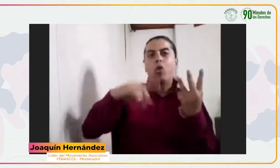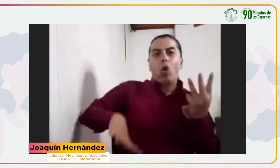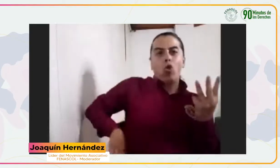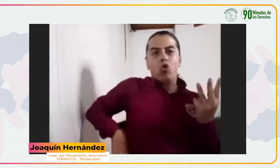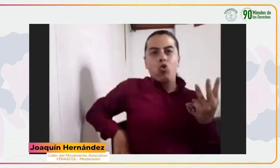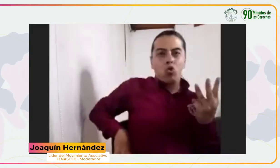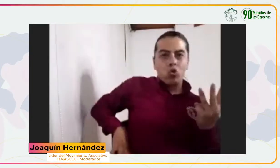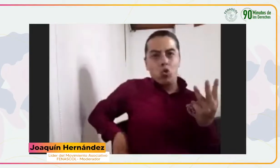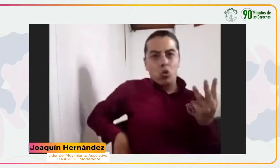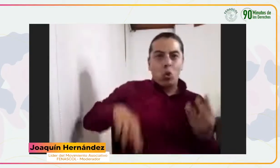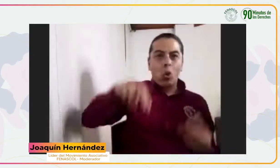Patricia Molina,